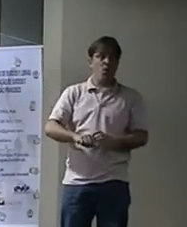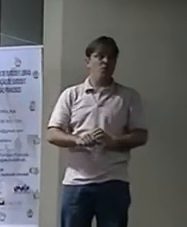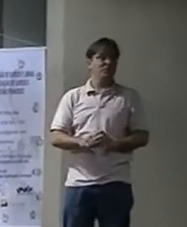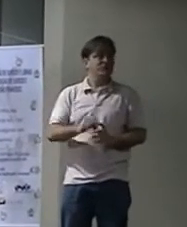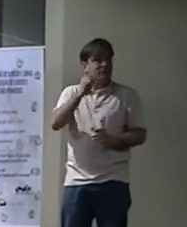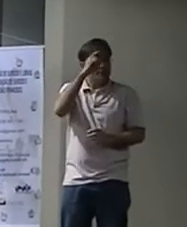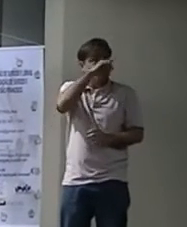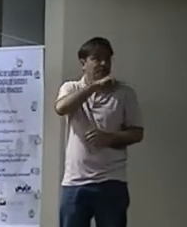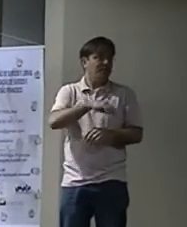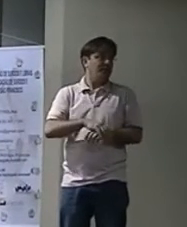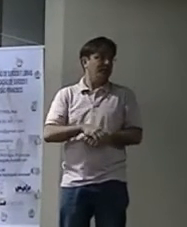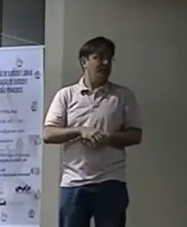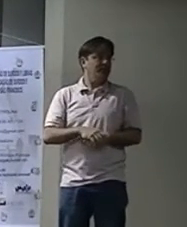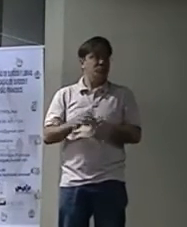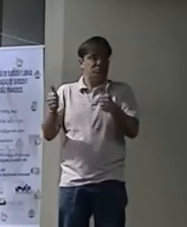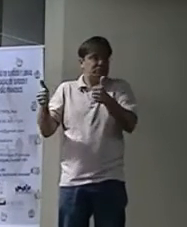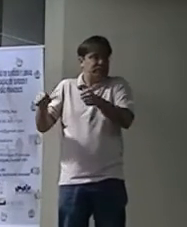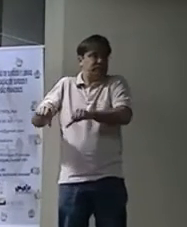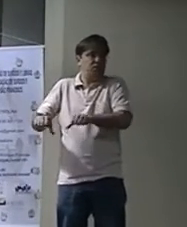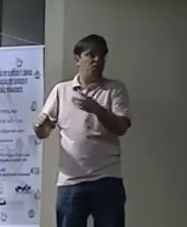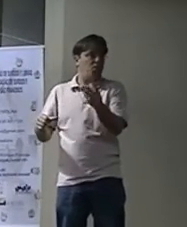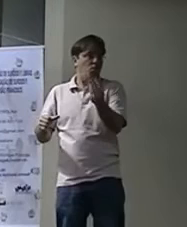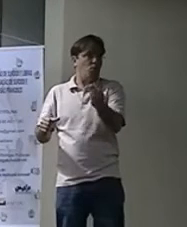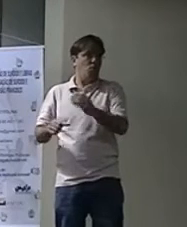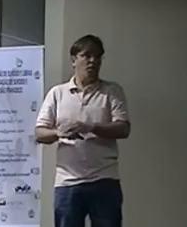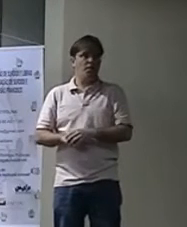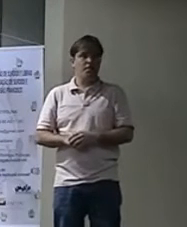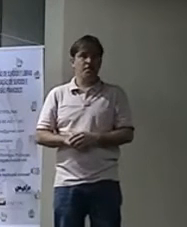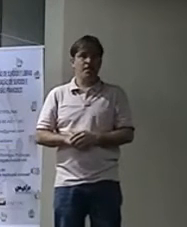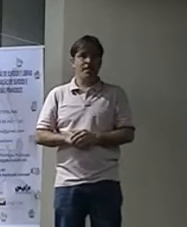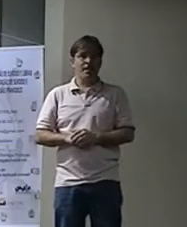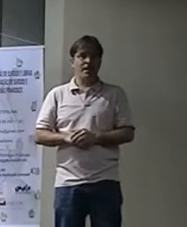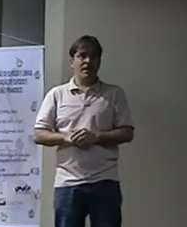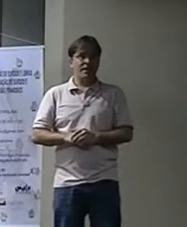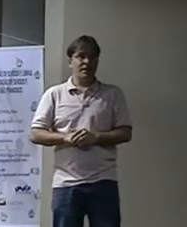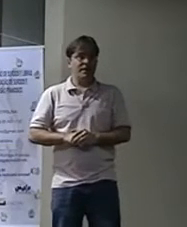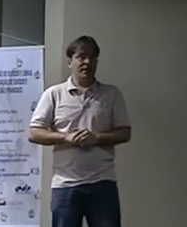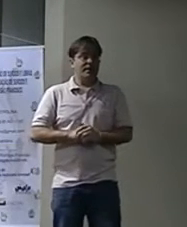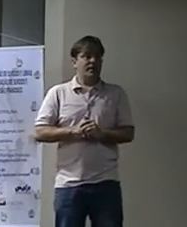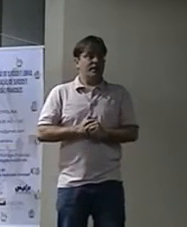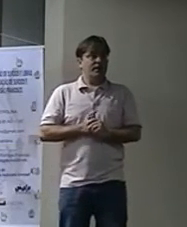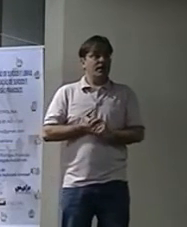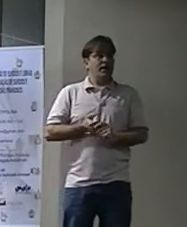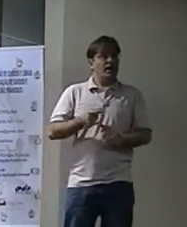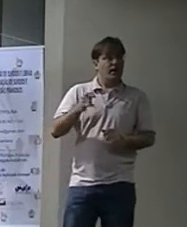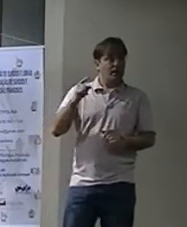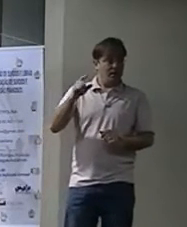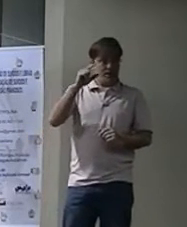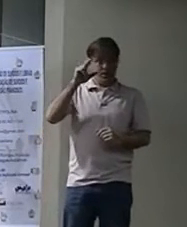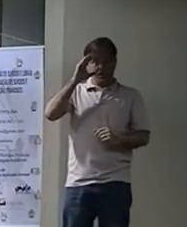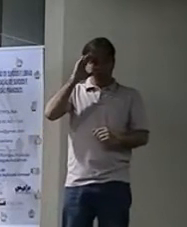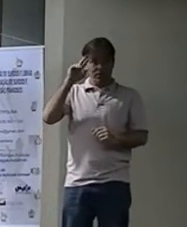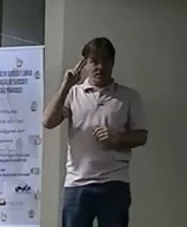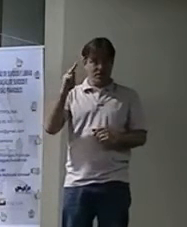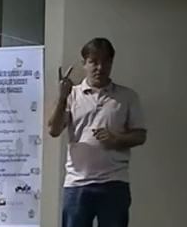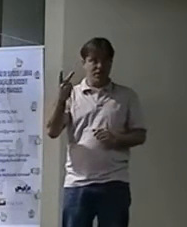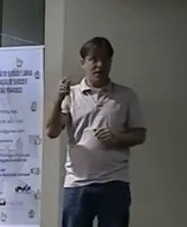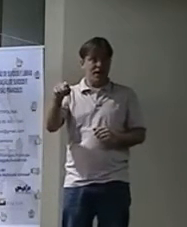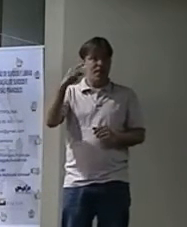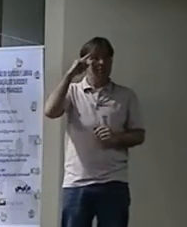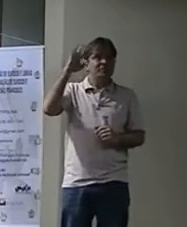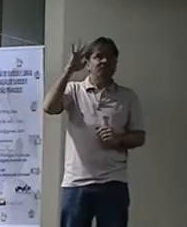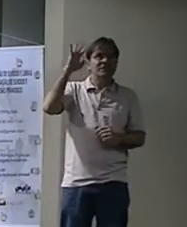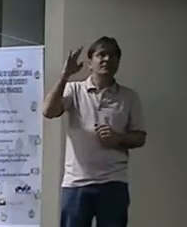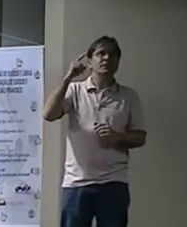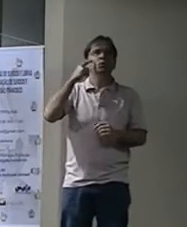através de um entendimento dele, ele estudou escola regular e ele quis, no momento eu sabia um pouco